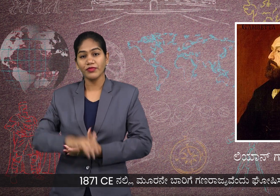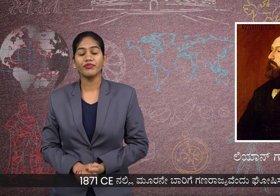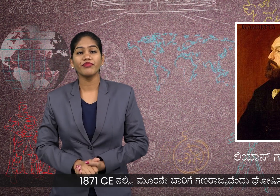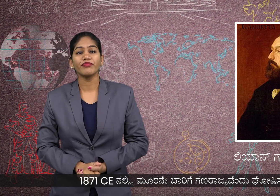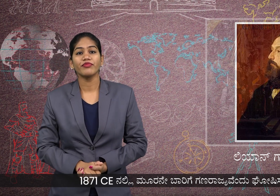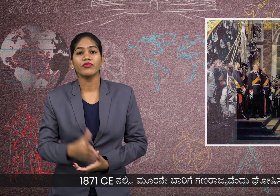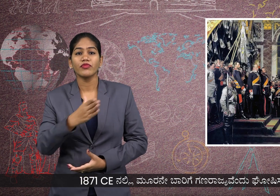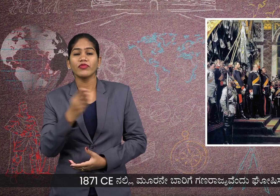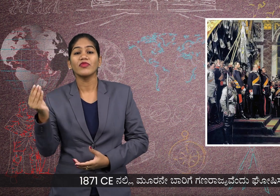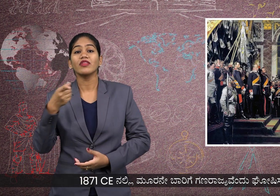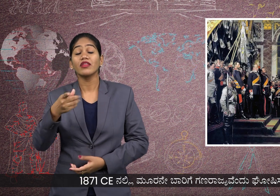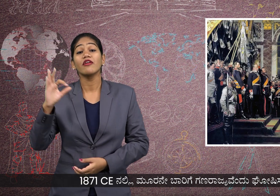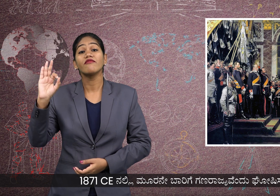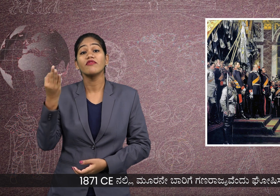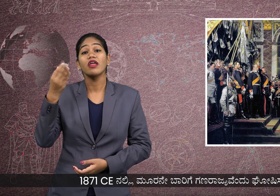ಗಣರಾಜ್ಯವೆಂದು ಘೋಷಿಸಲಾಯಿತು.